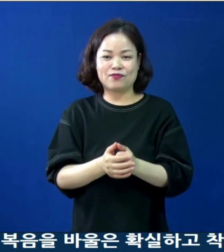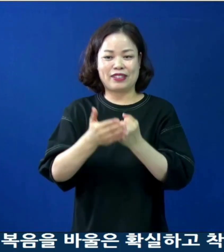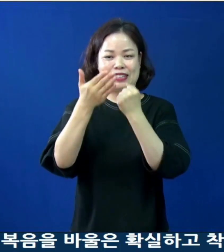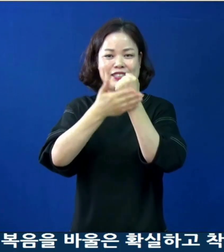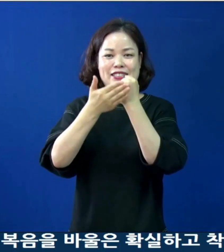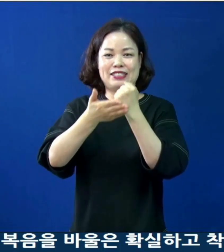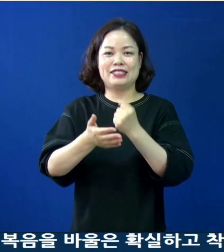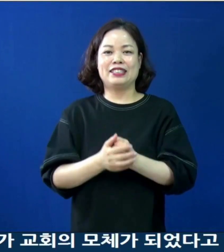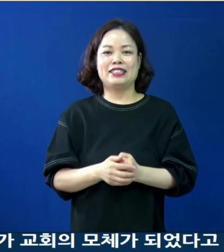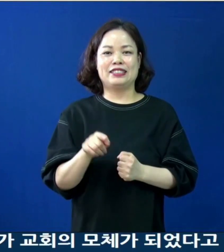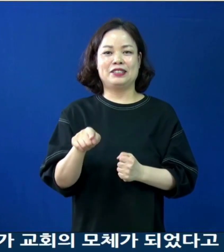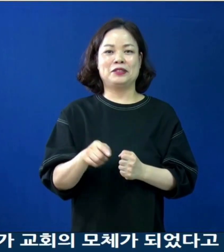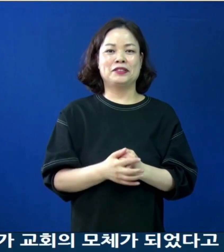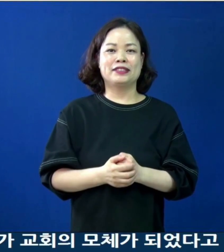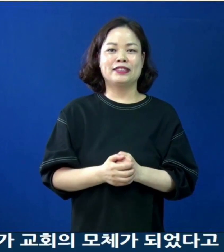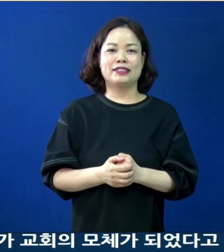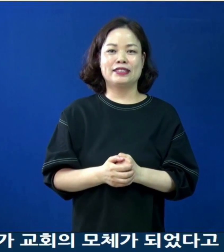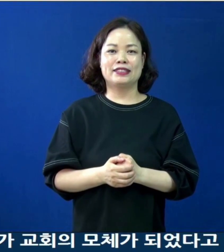사진 이게요,